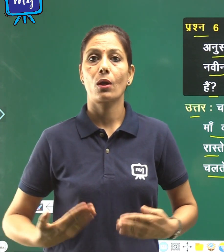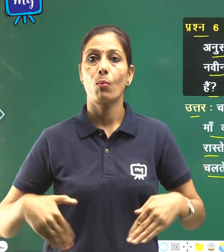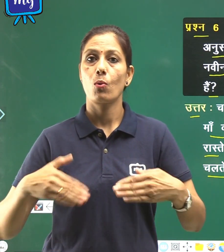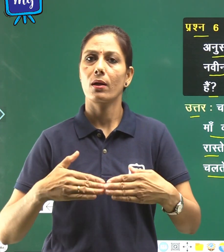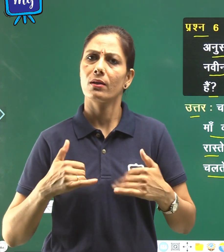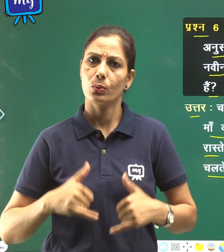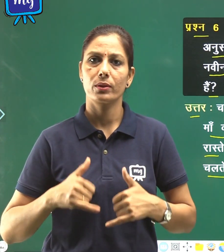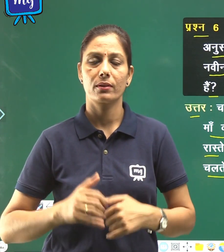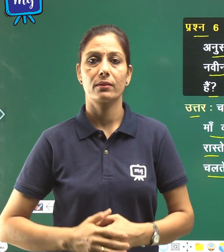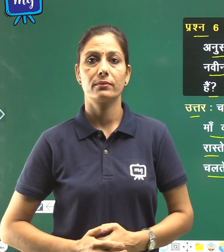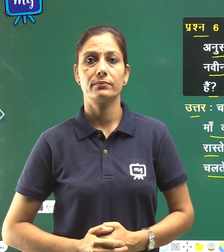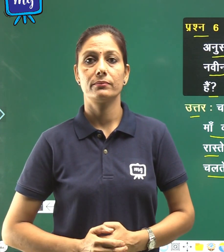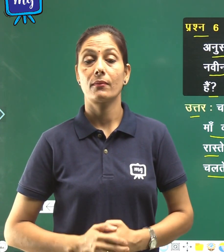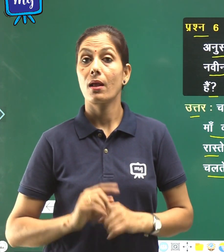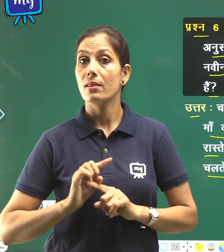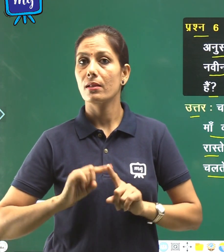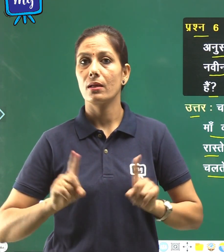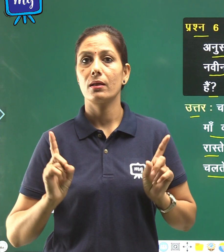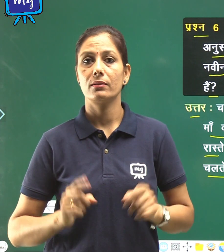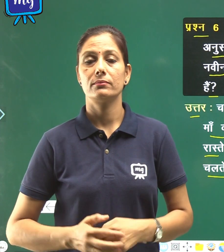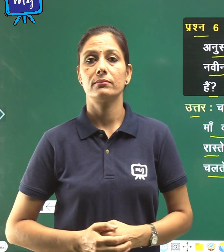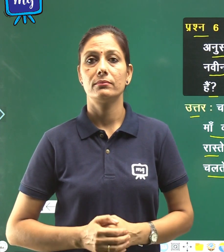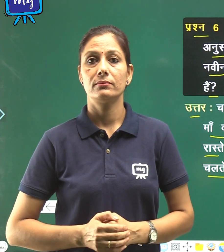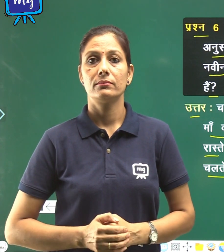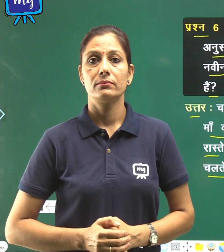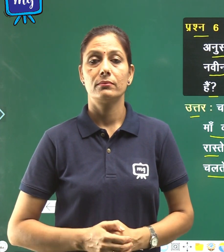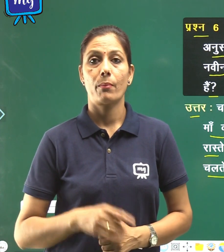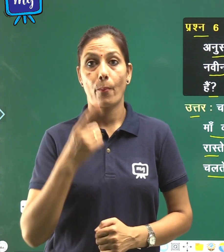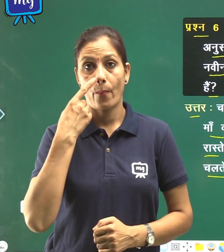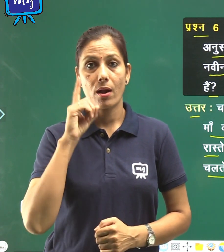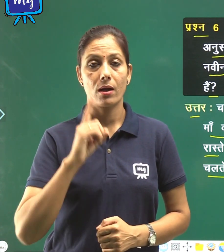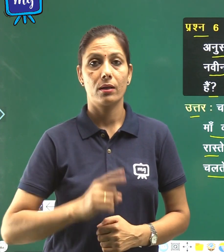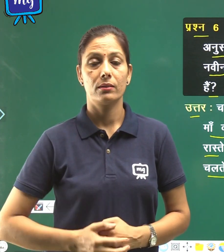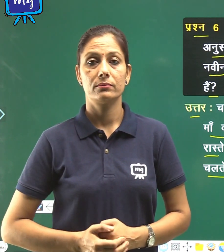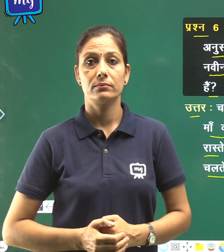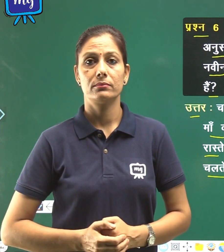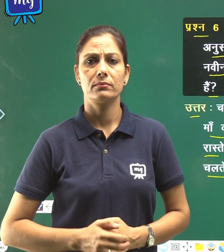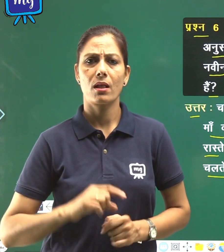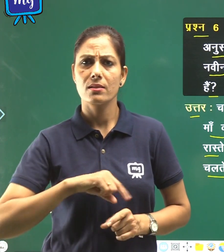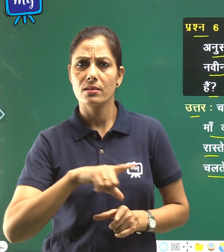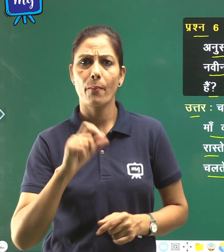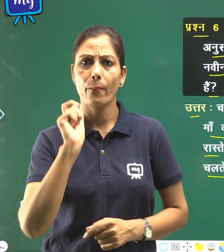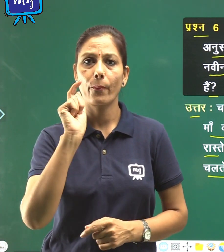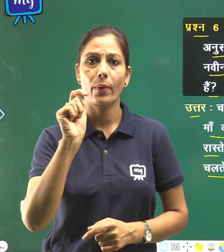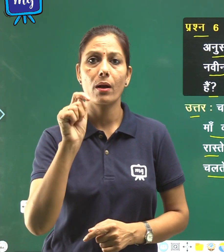मुलाकात होती है तथा माँ सब काम